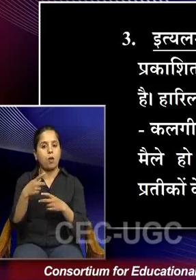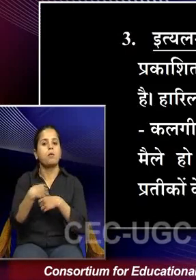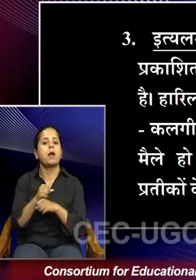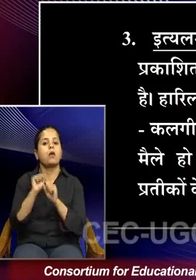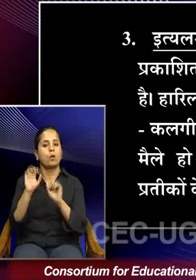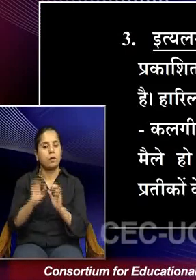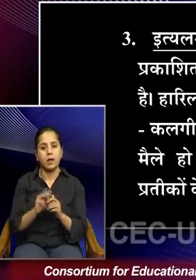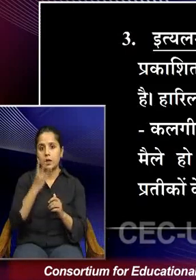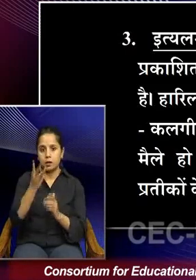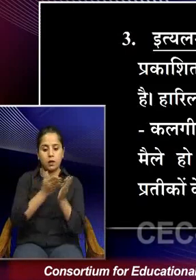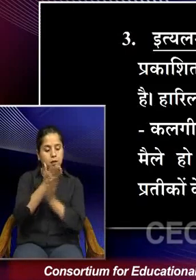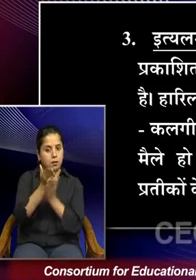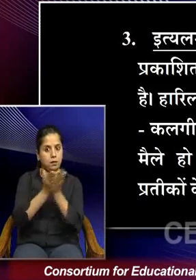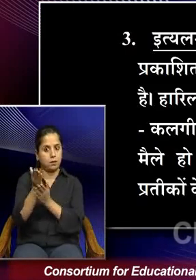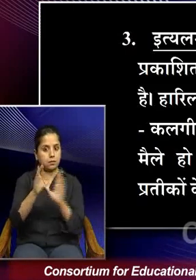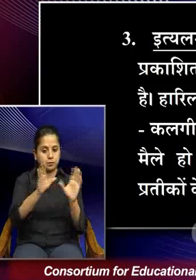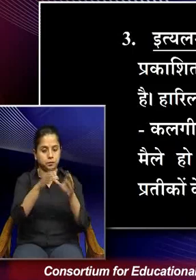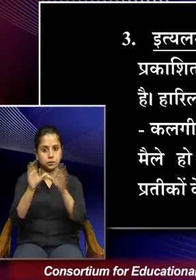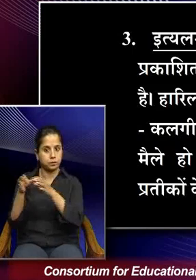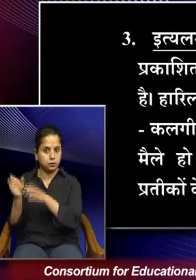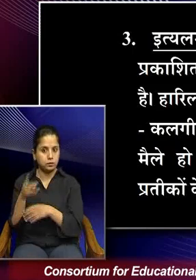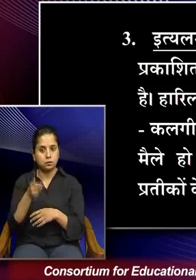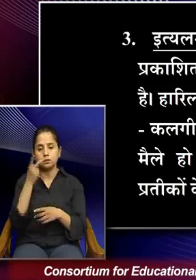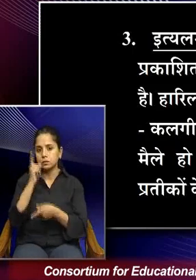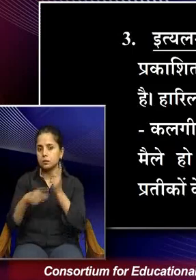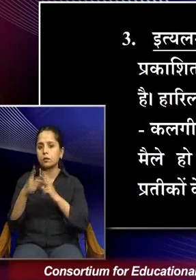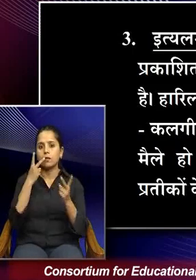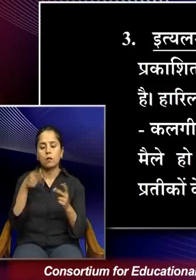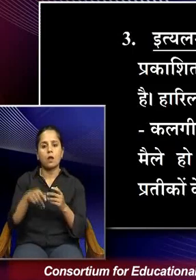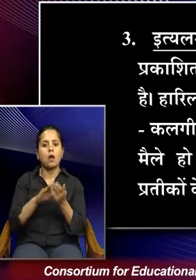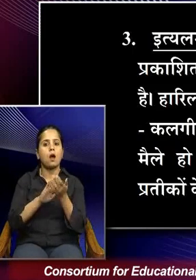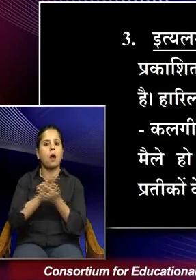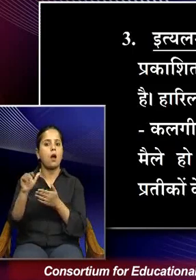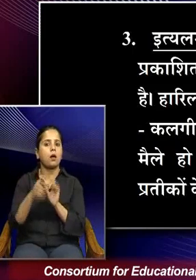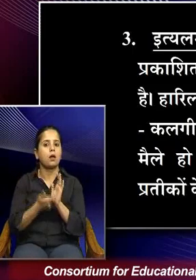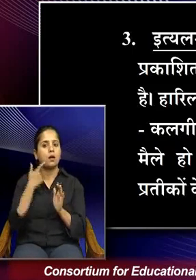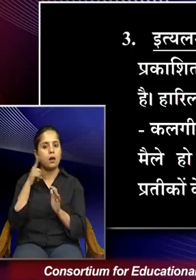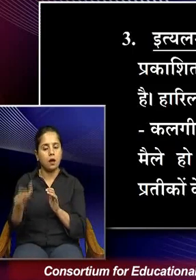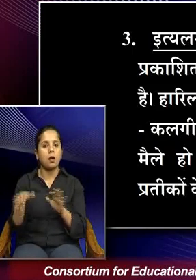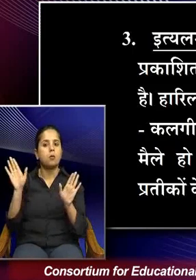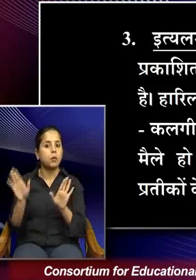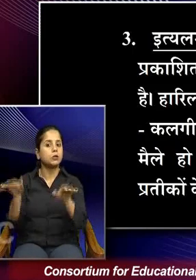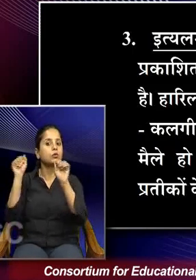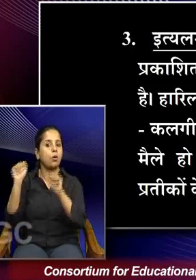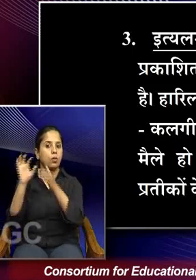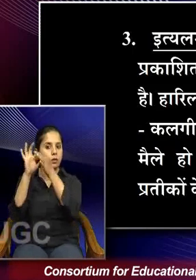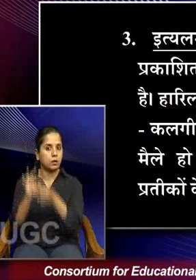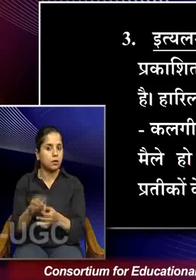तीन करो में विभक्ति इस रचना में हारिल पक्षी से संबंधित कविताएं